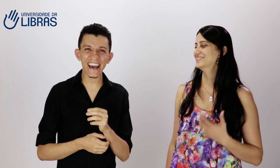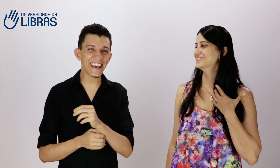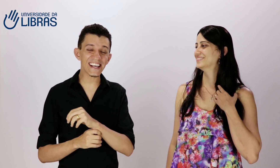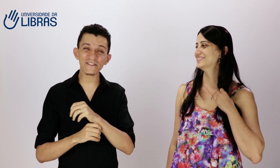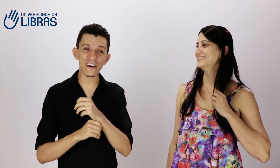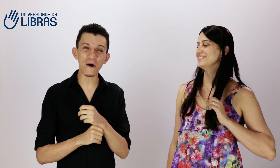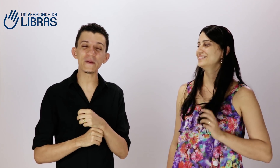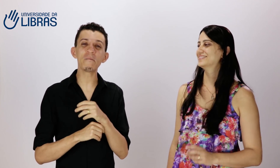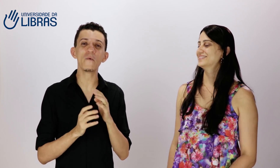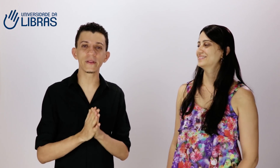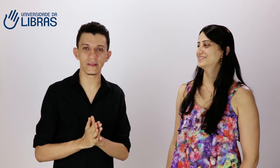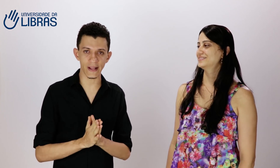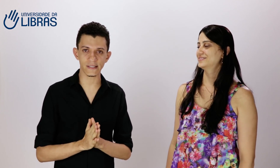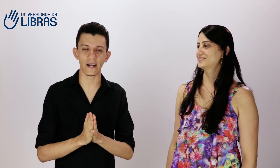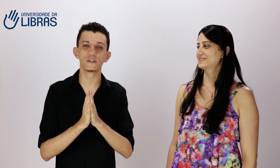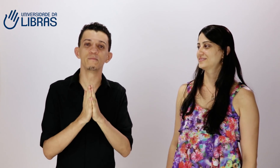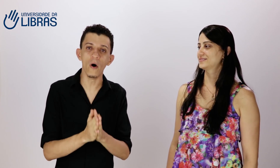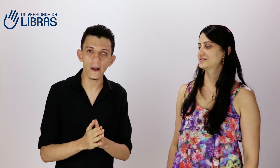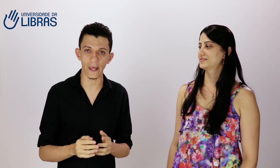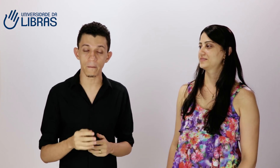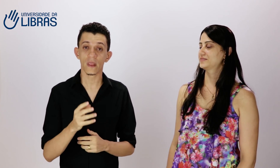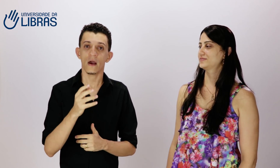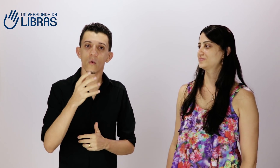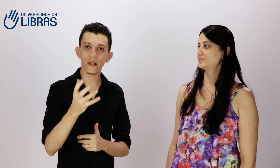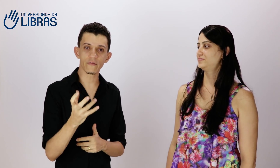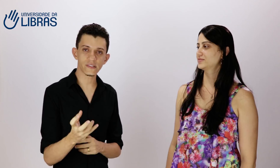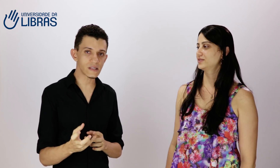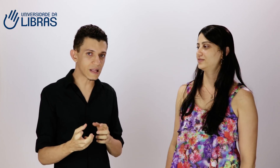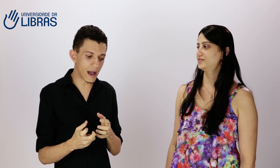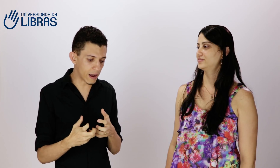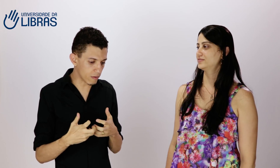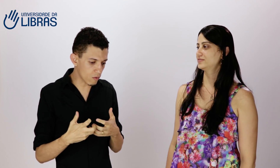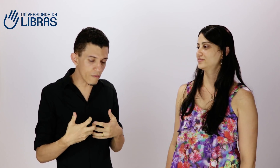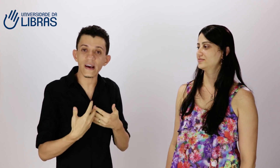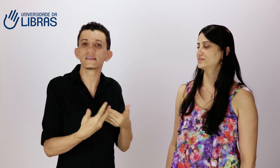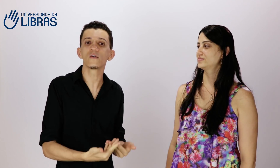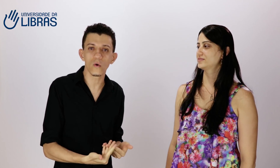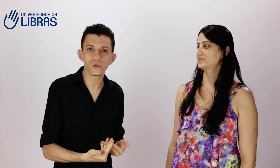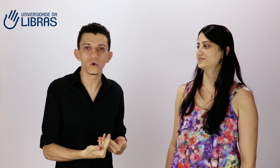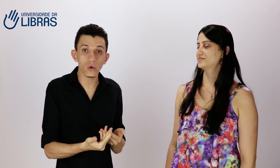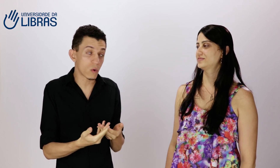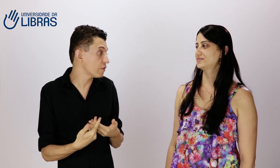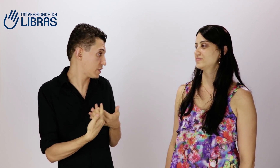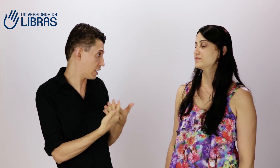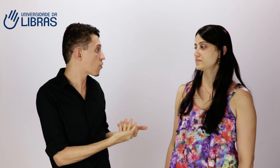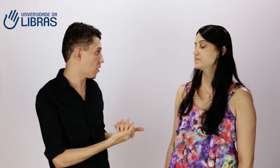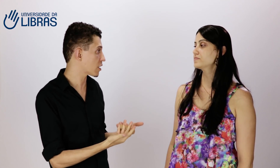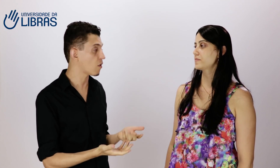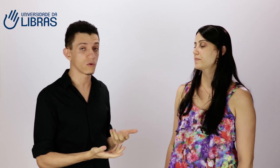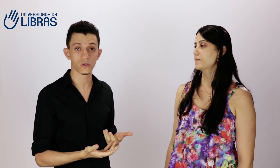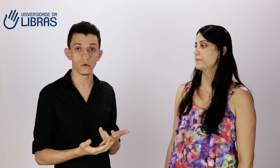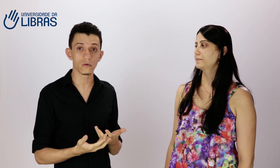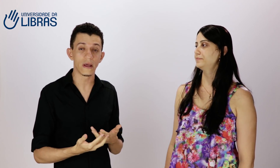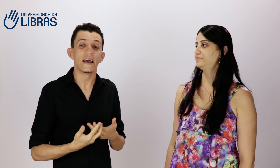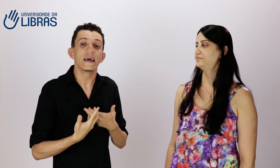e esse fenômeno é muito interessante. Por quê? Quando você está conversando com um surdo, quando você encontra com algum surdo,